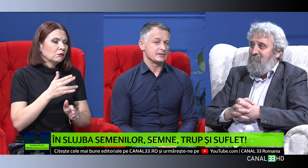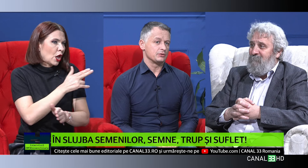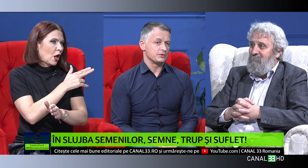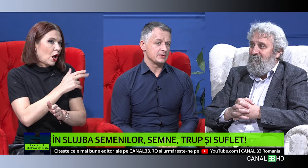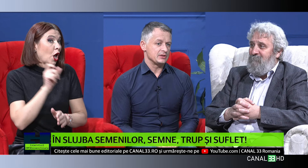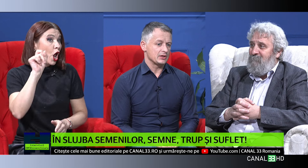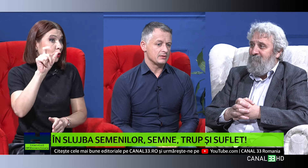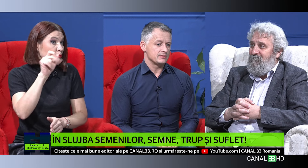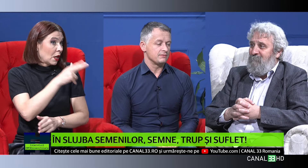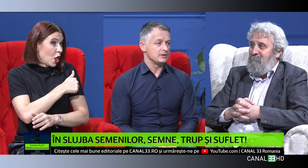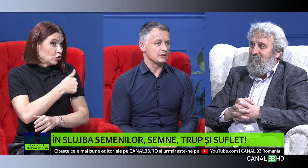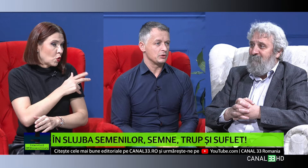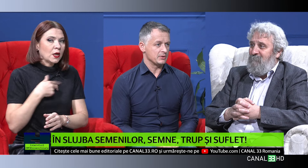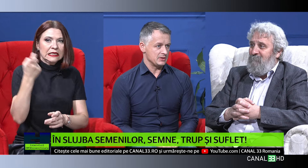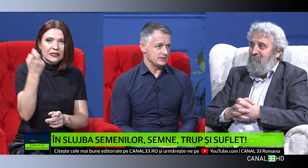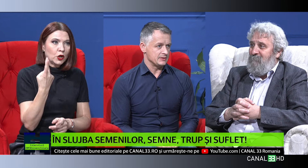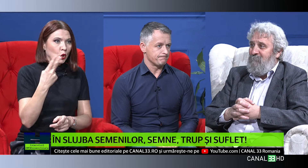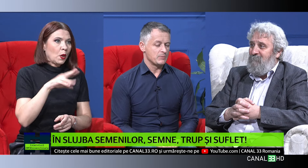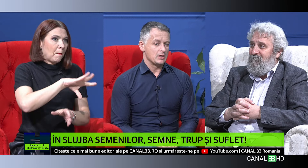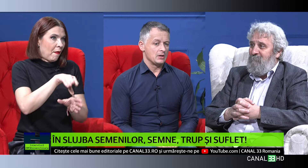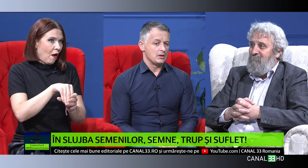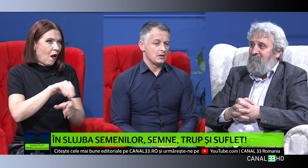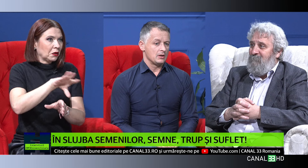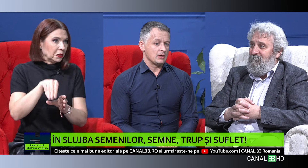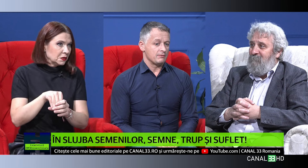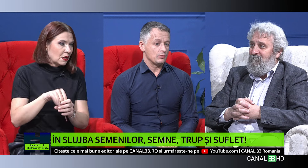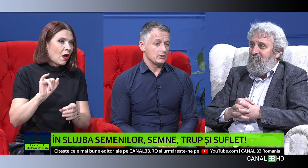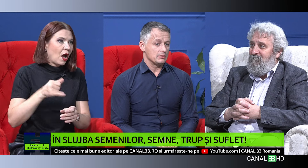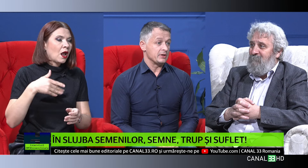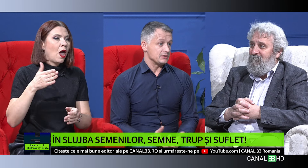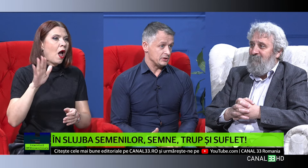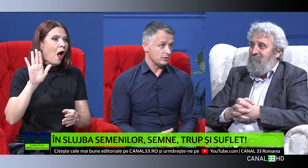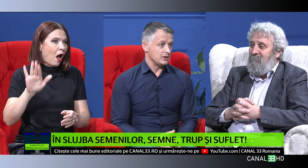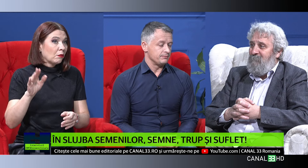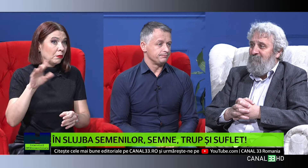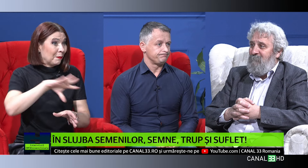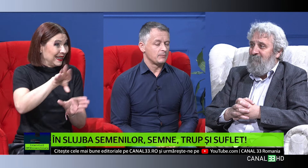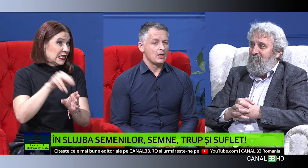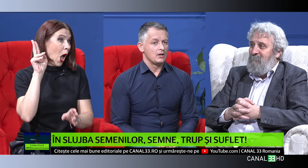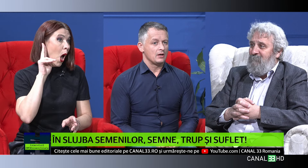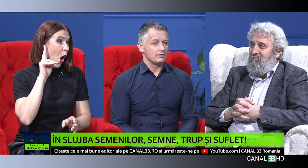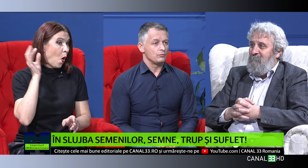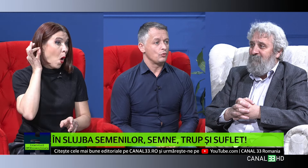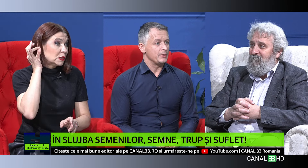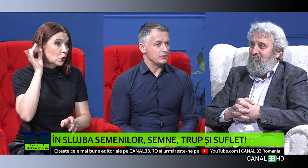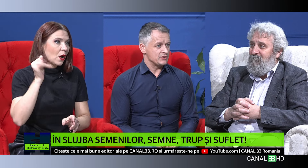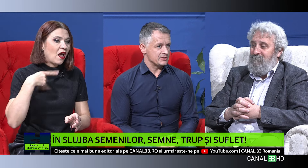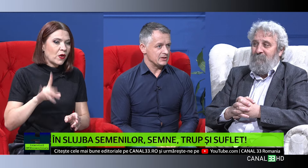clasa 12-a, să-mi vină doi părinți care aveau părinți auzitori, care aveau un copil cu deficiență de